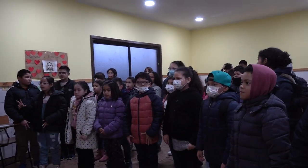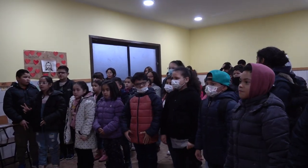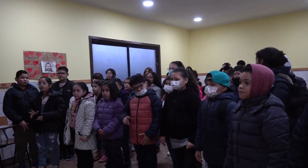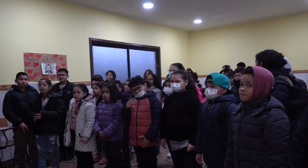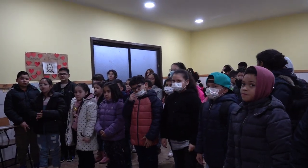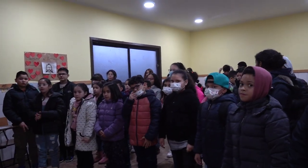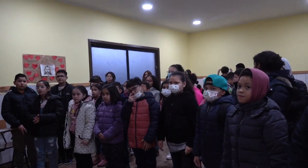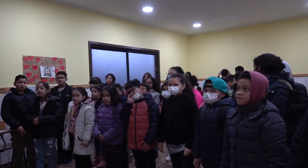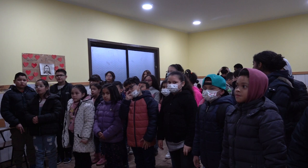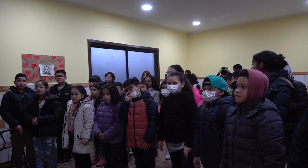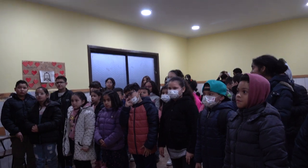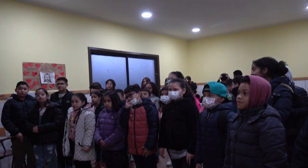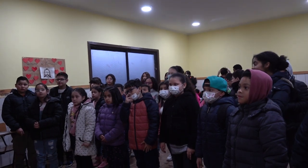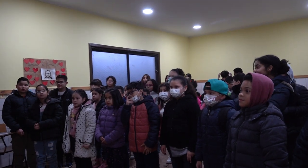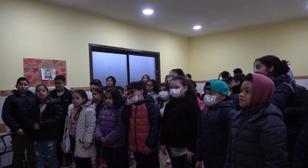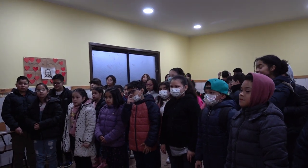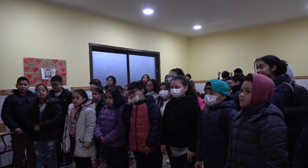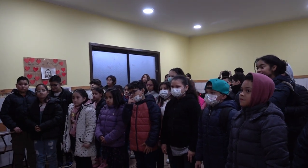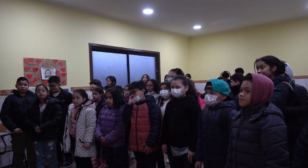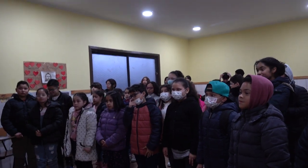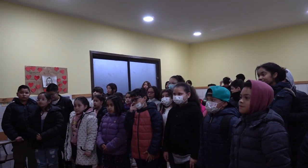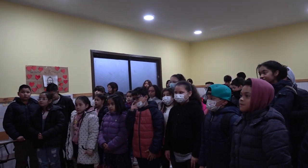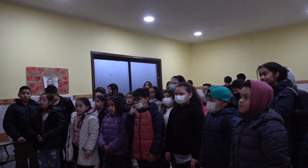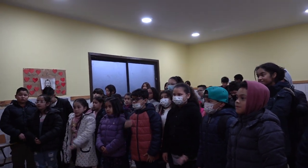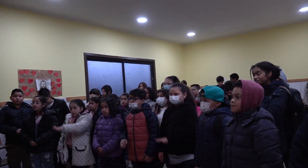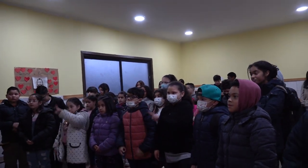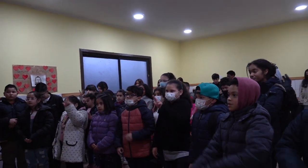Estás desafinado. Sí, eso es.